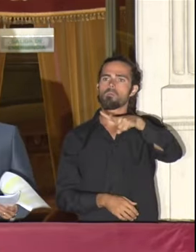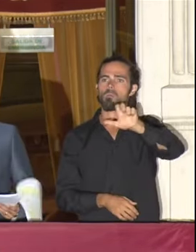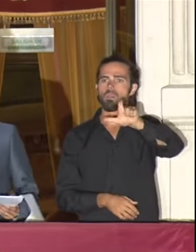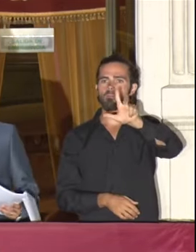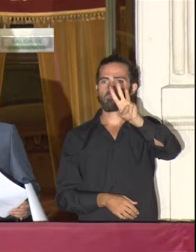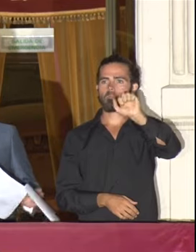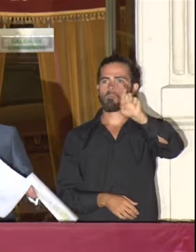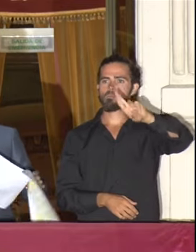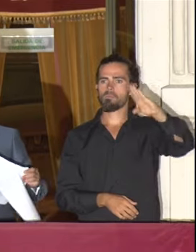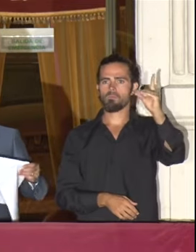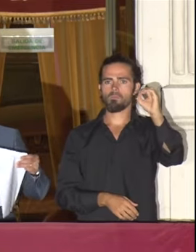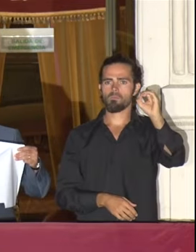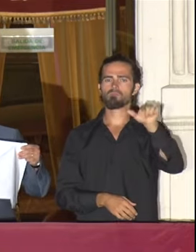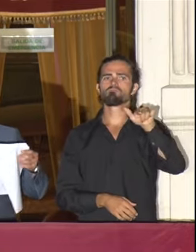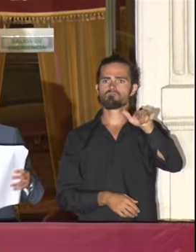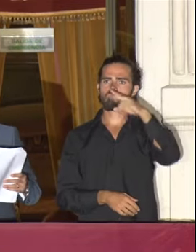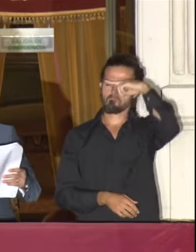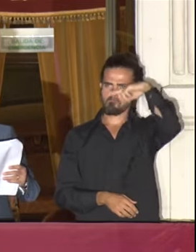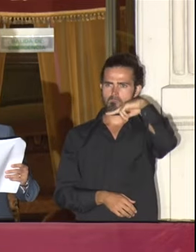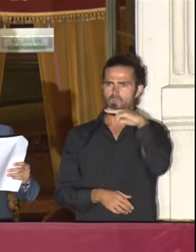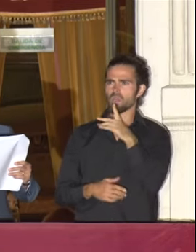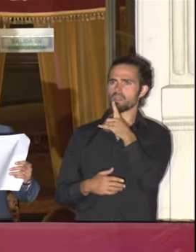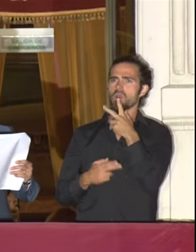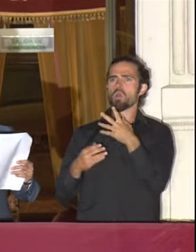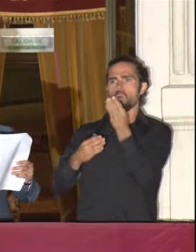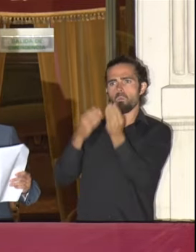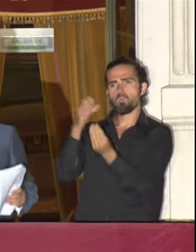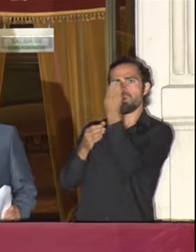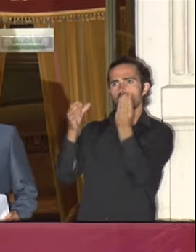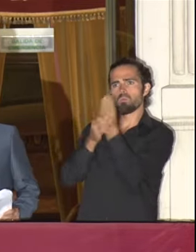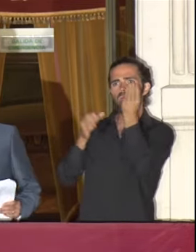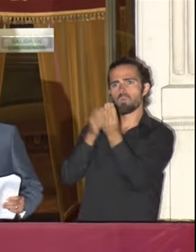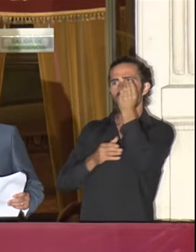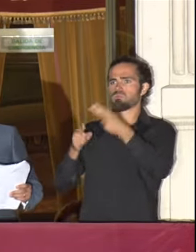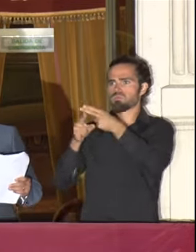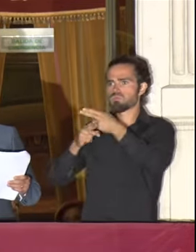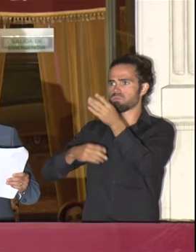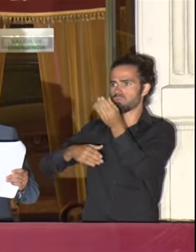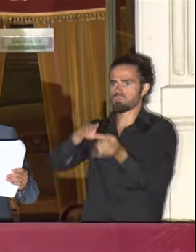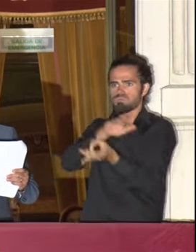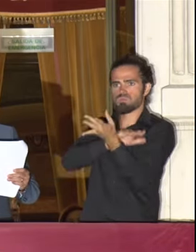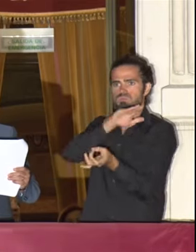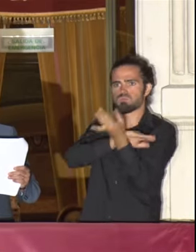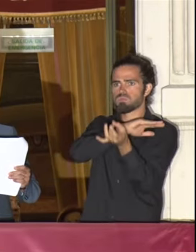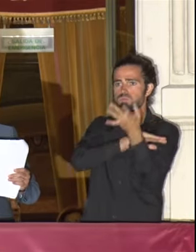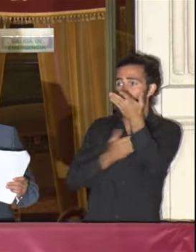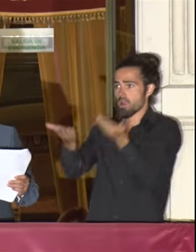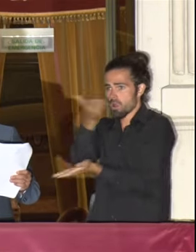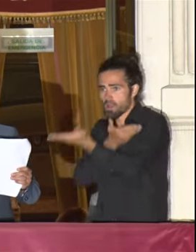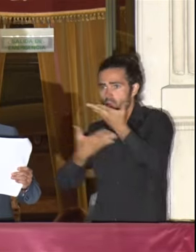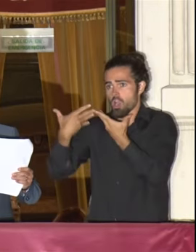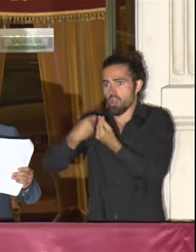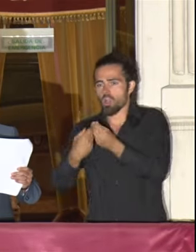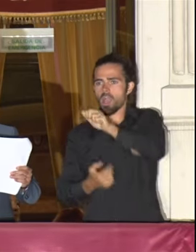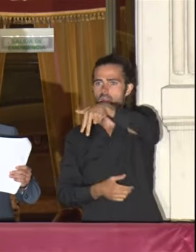Él desarrolló nuevos productos y, contando con la colaboración de Antonio Cano, que era su primo, Antonio Herrero, su